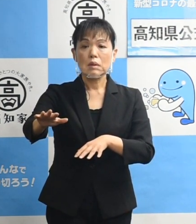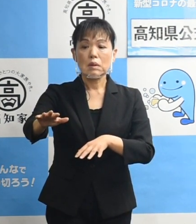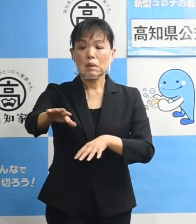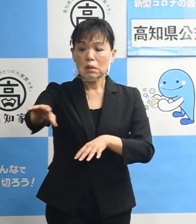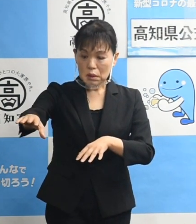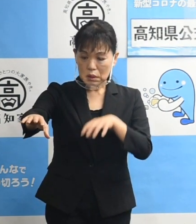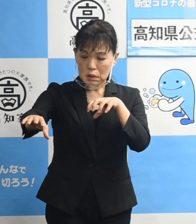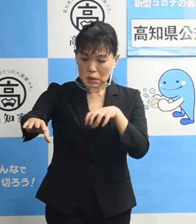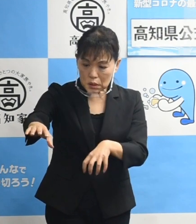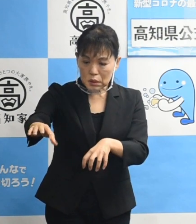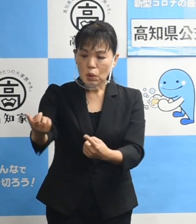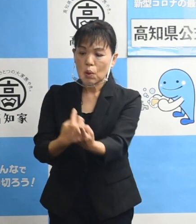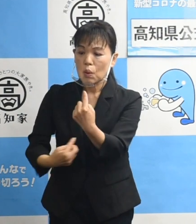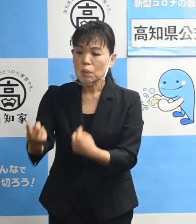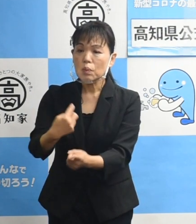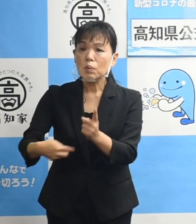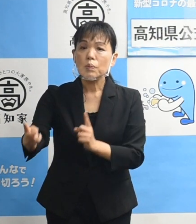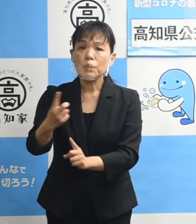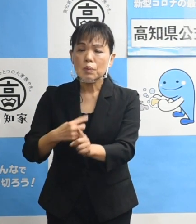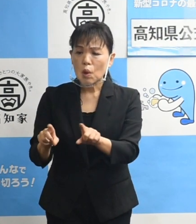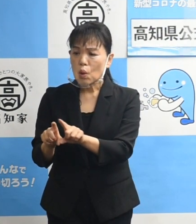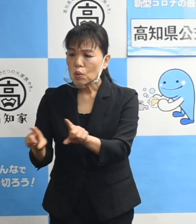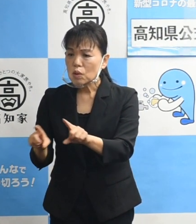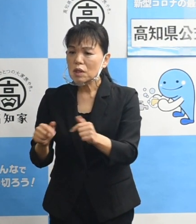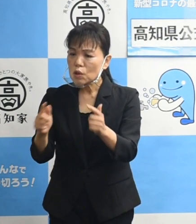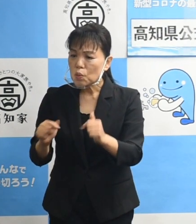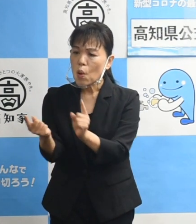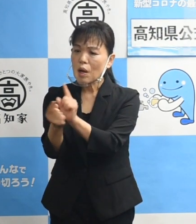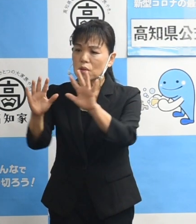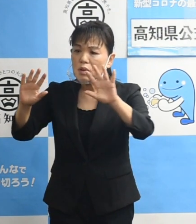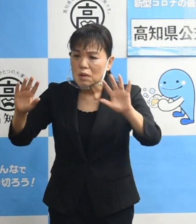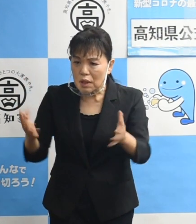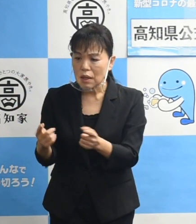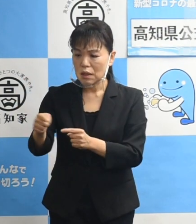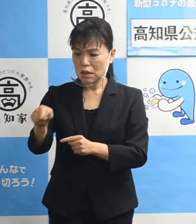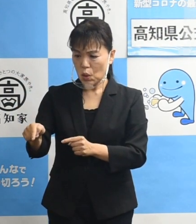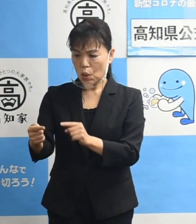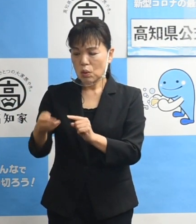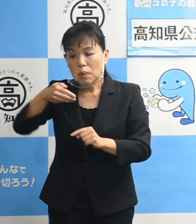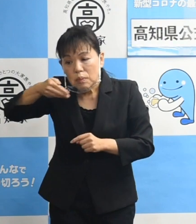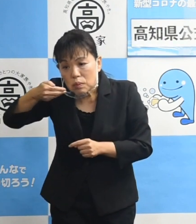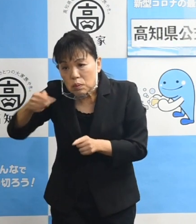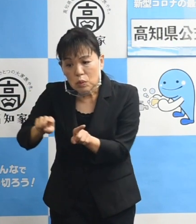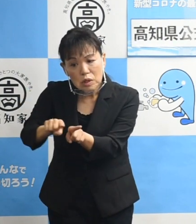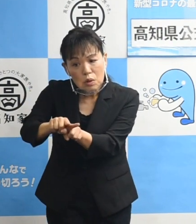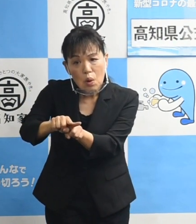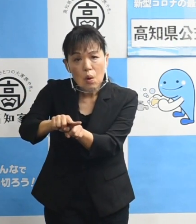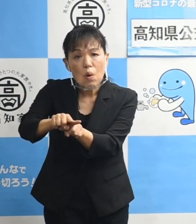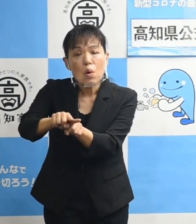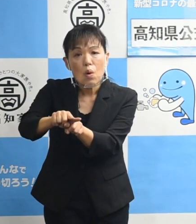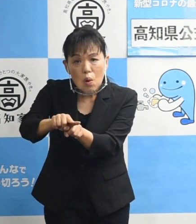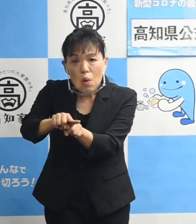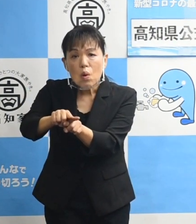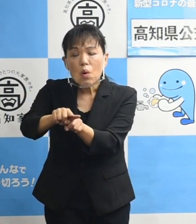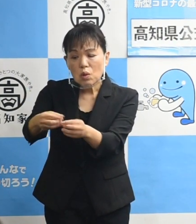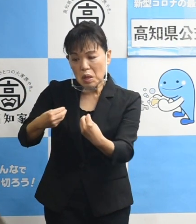した県外との往来の中で、普段会っておられない方との会食をしたと。ということが直接的な